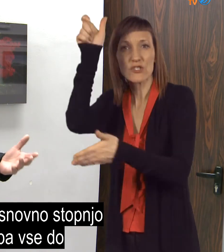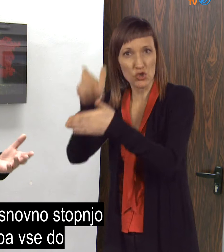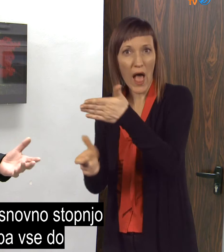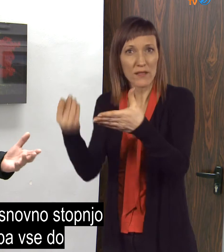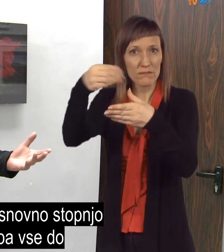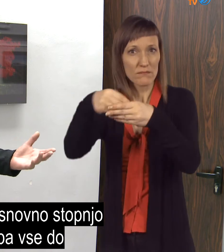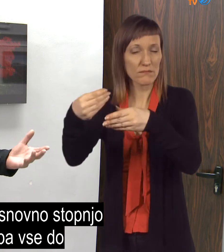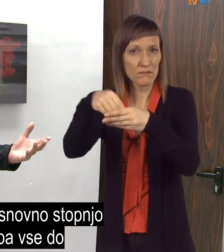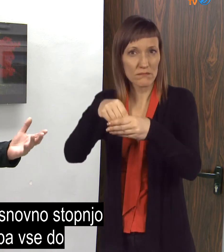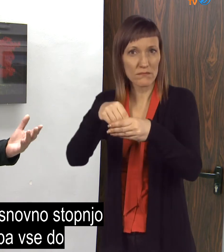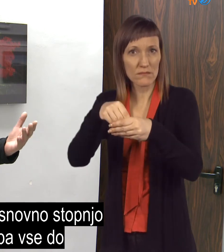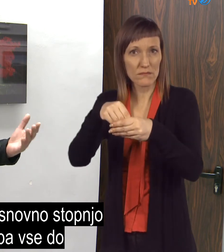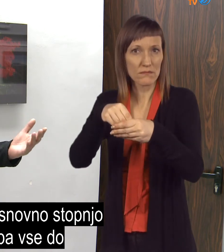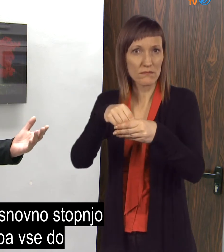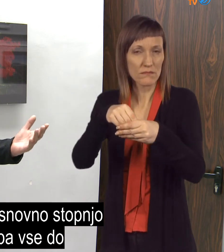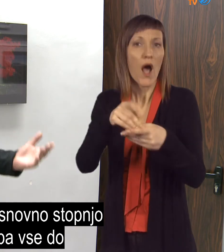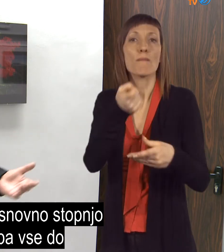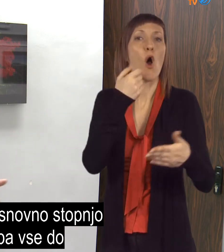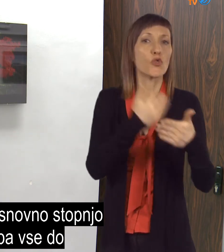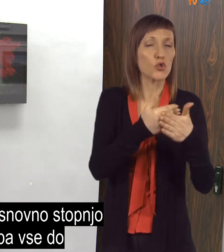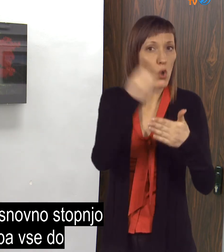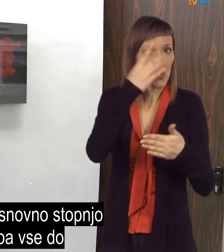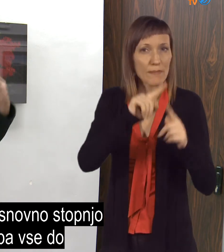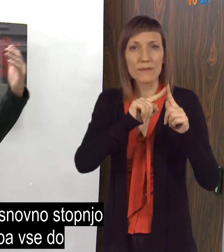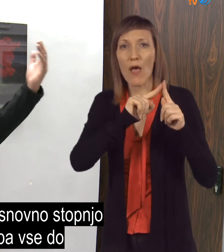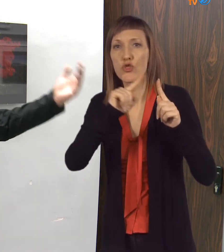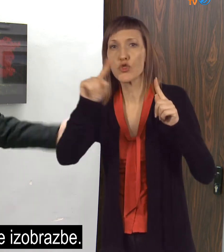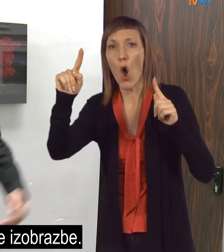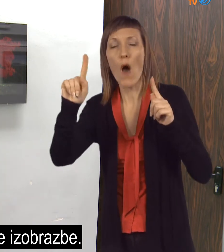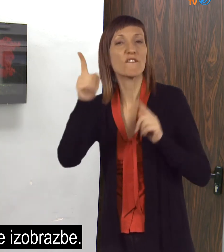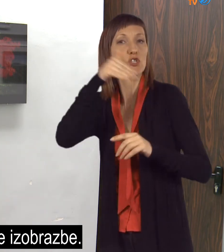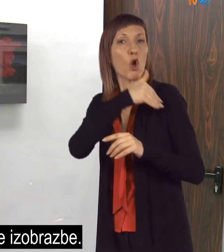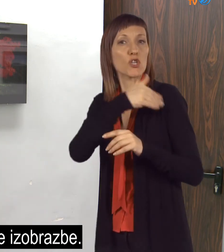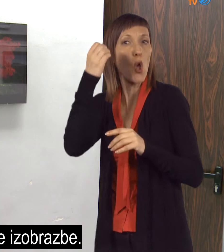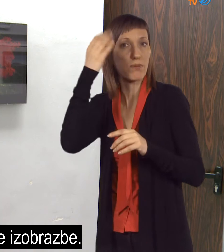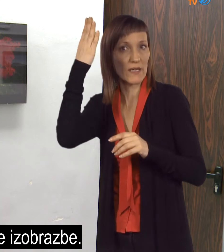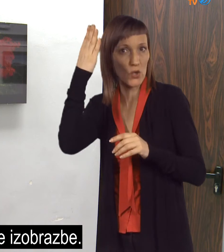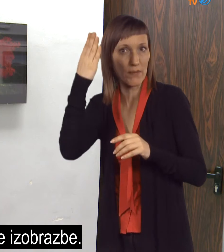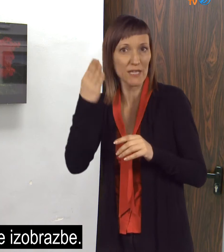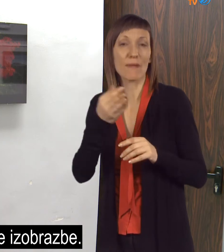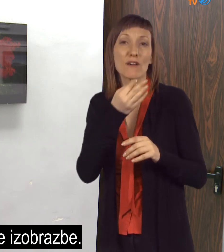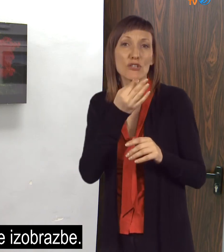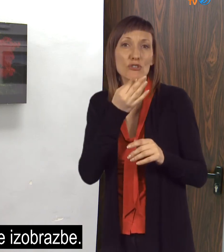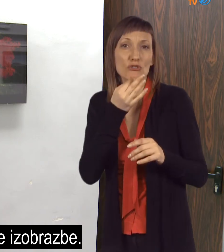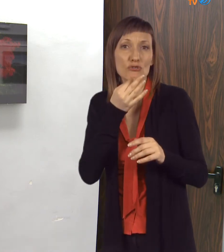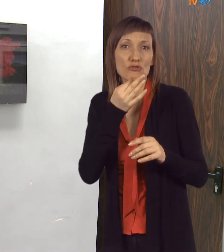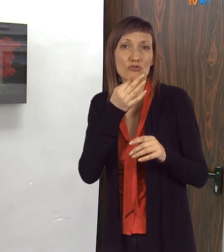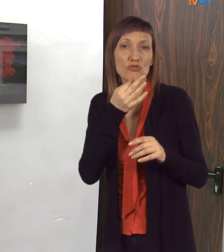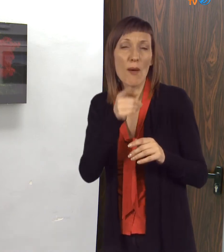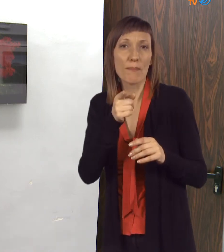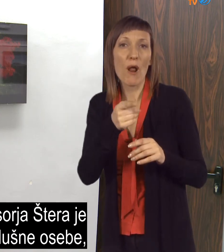so naše društvo res člani od osnovne izobrazbe pa tudi do visoke stopnje izobrazbe,